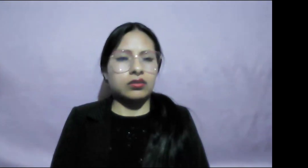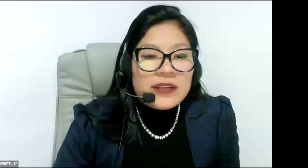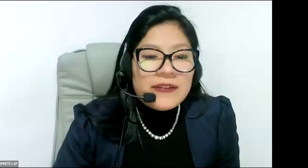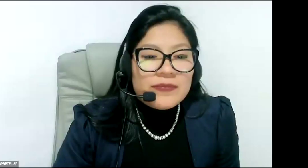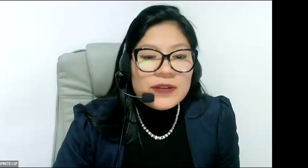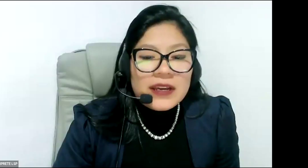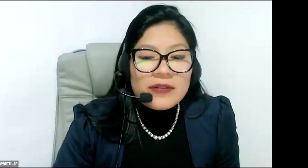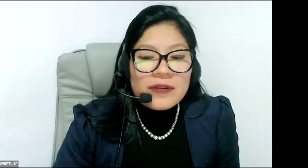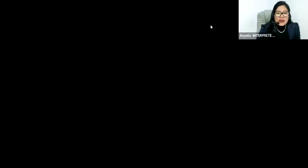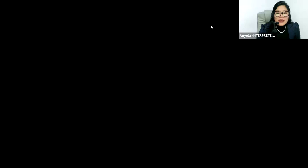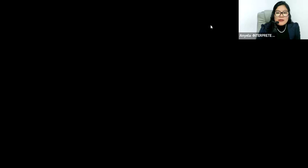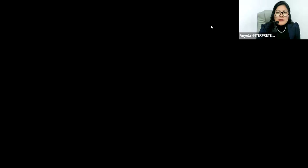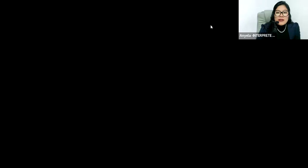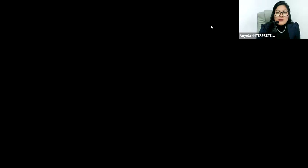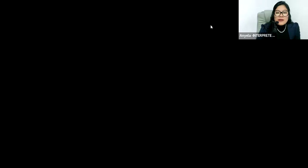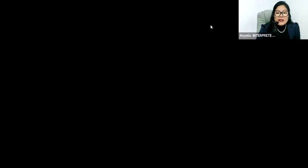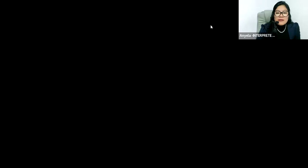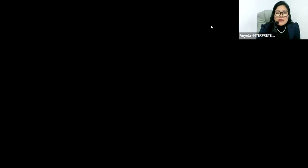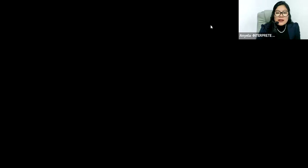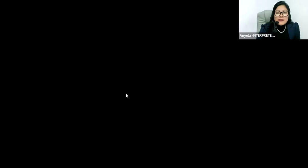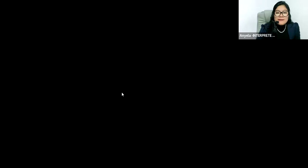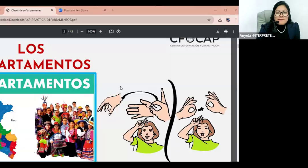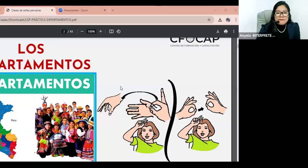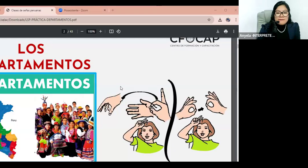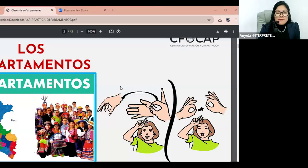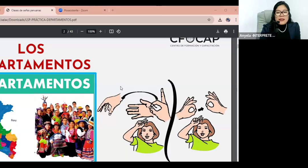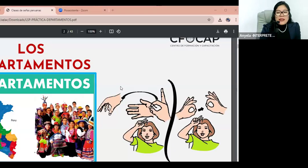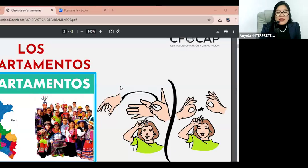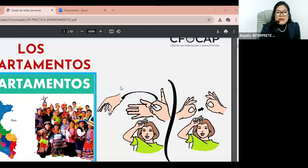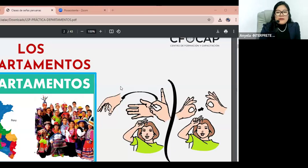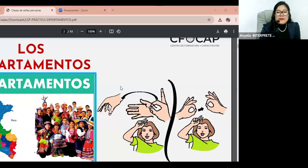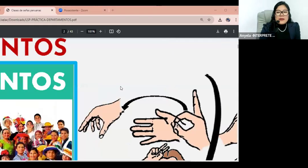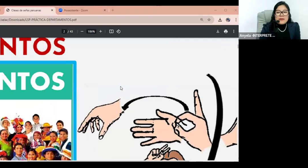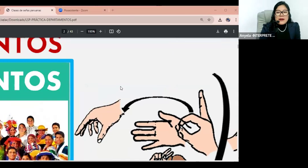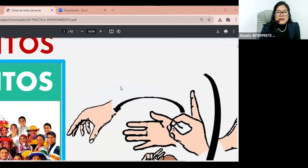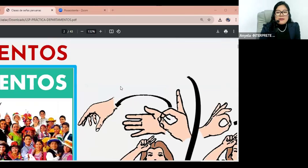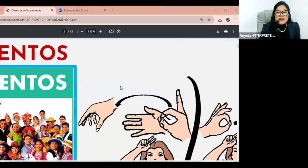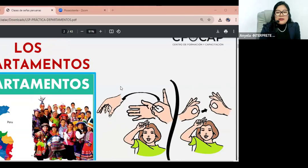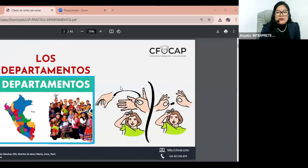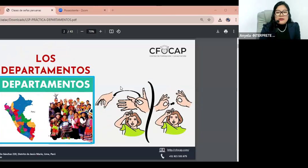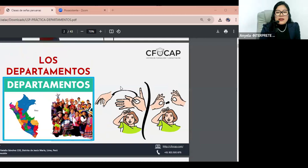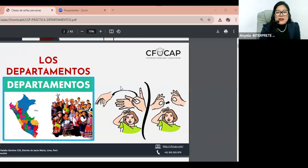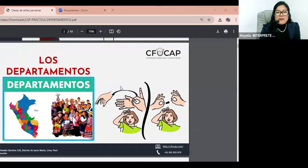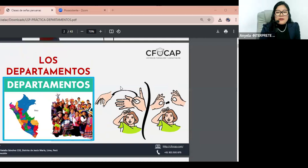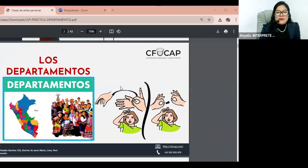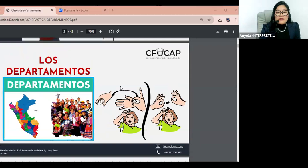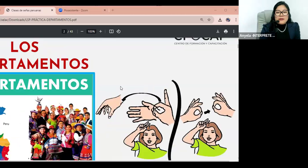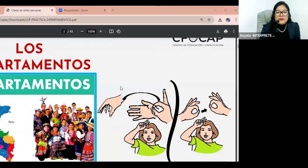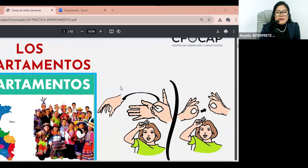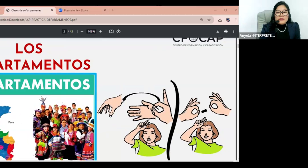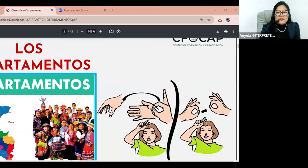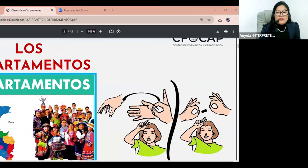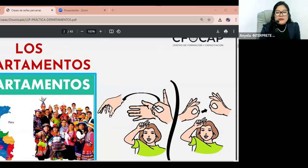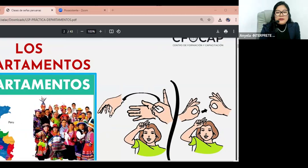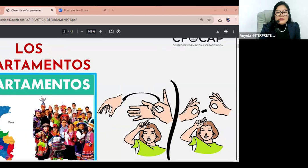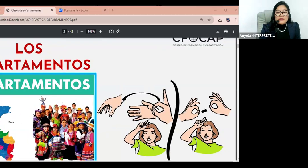a ver otra vez voy a míralo bien la imagen de partamentos del